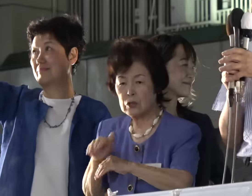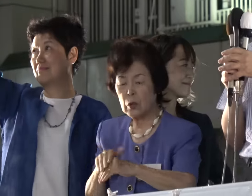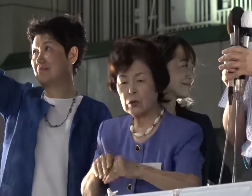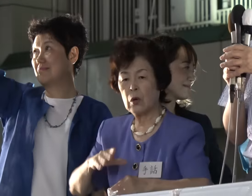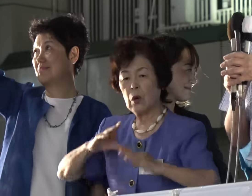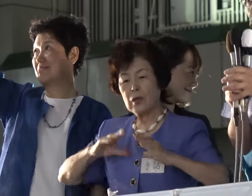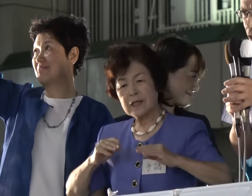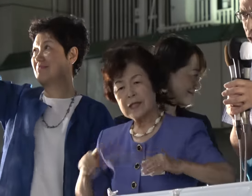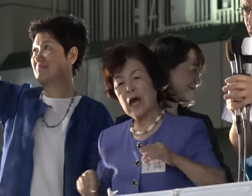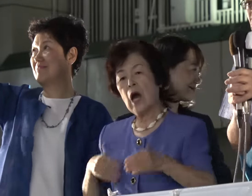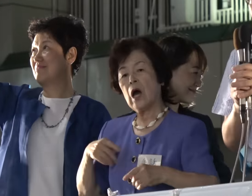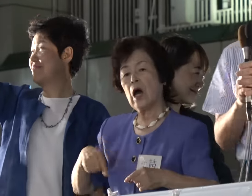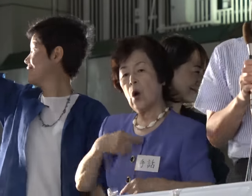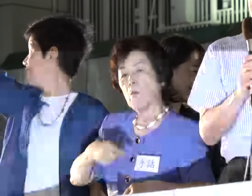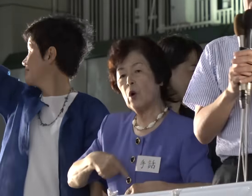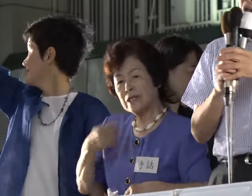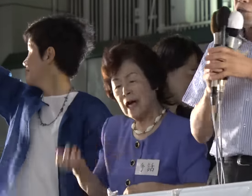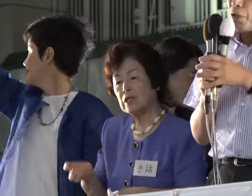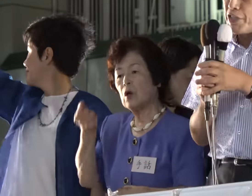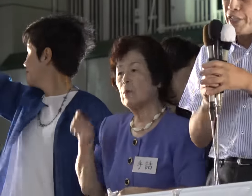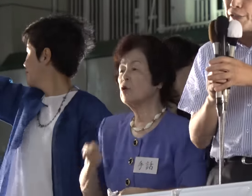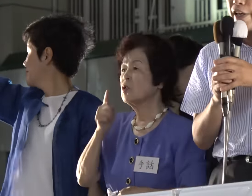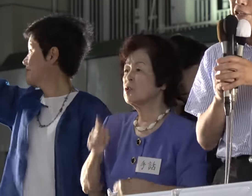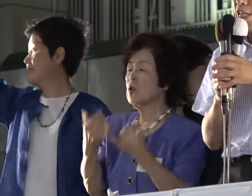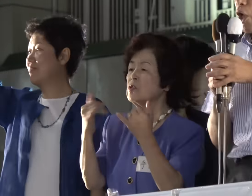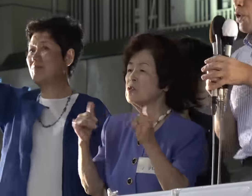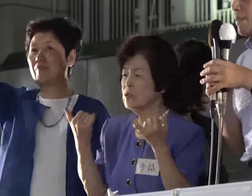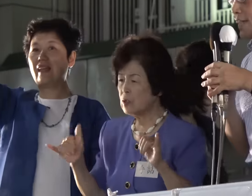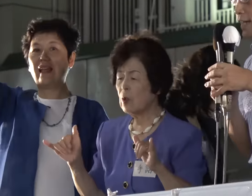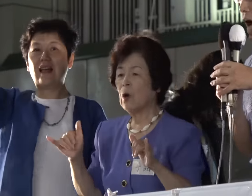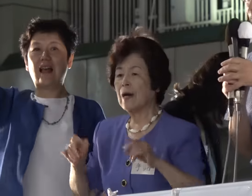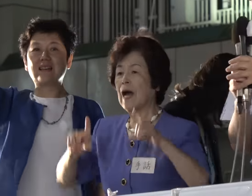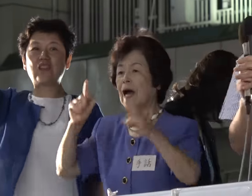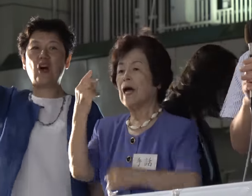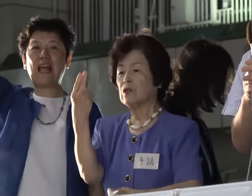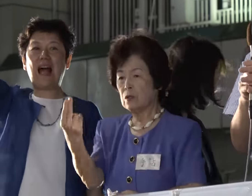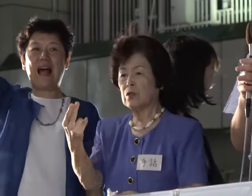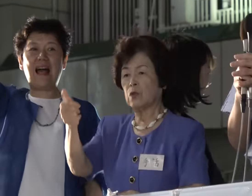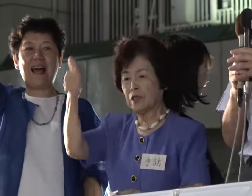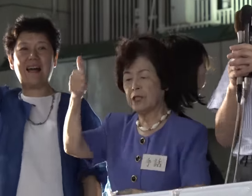っている、そういう人こそ都知事にふさわしいと思いませんか。